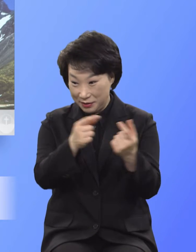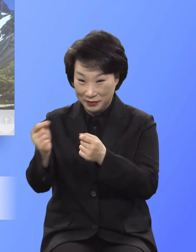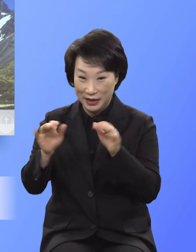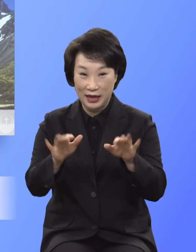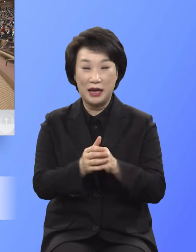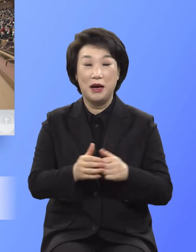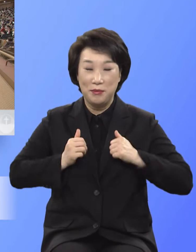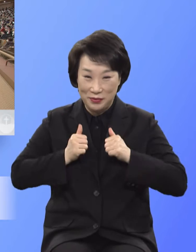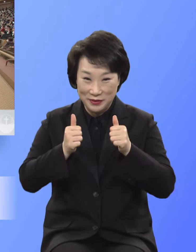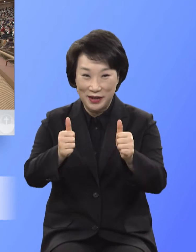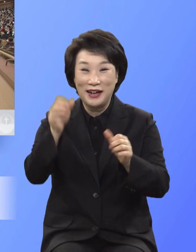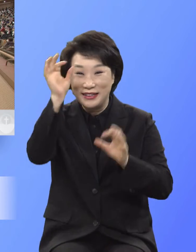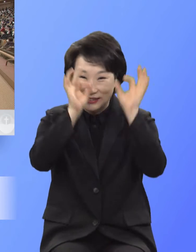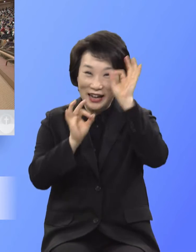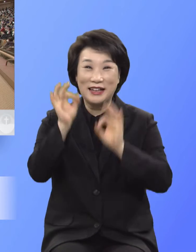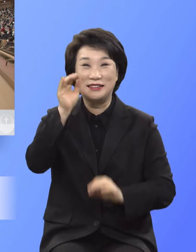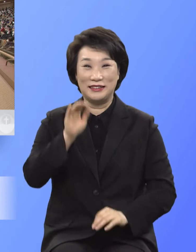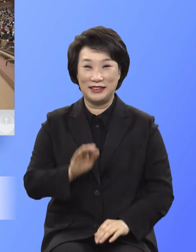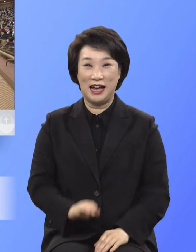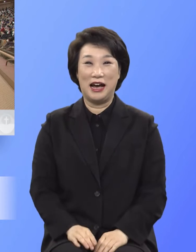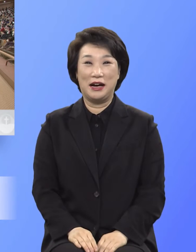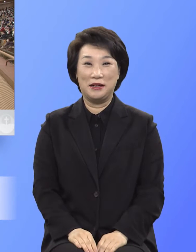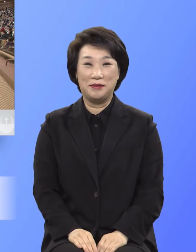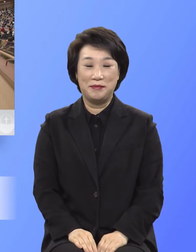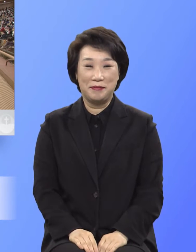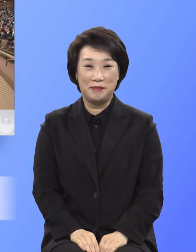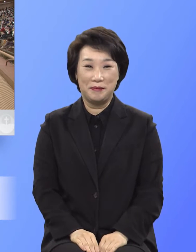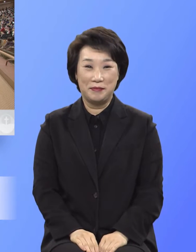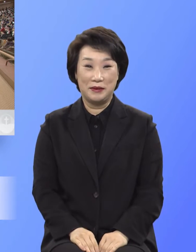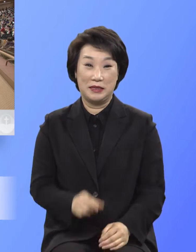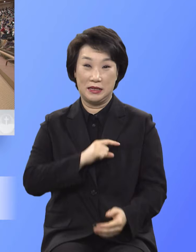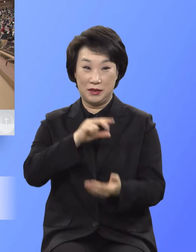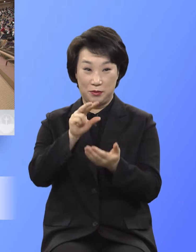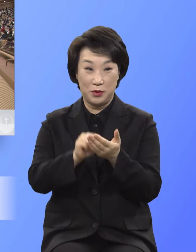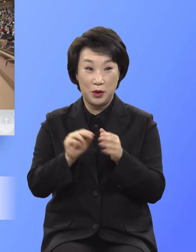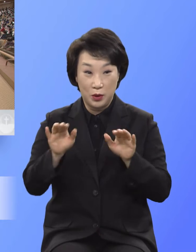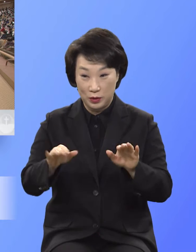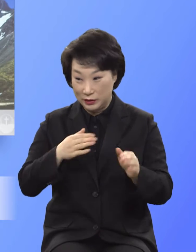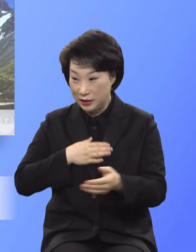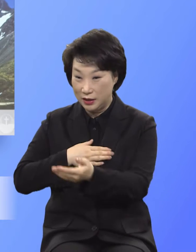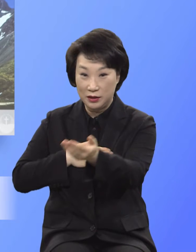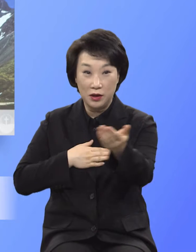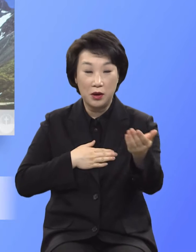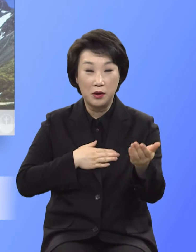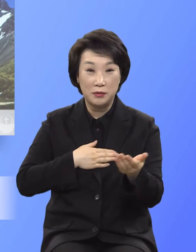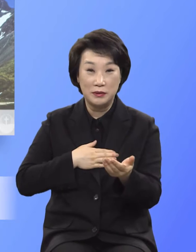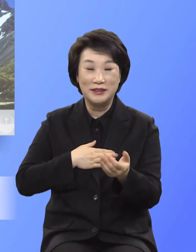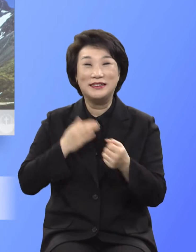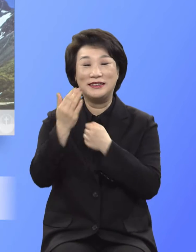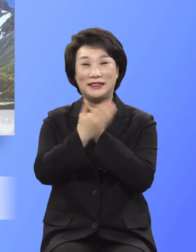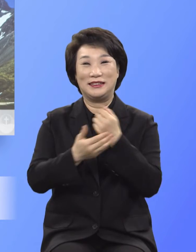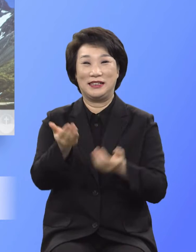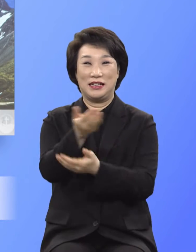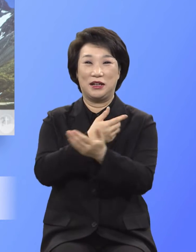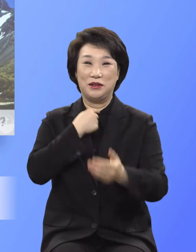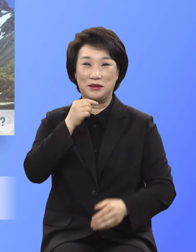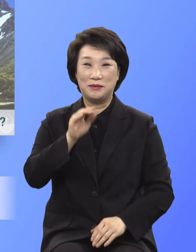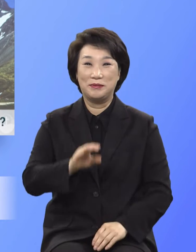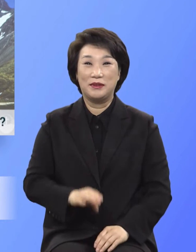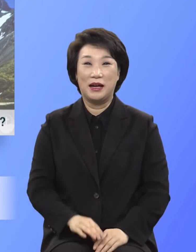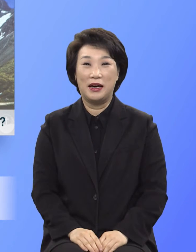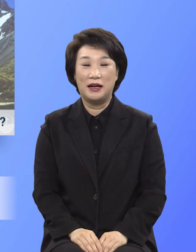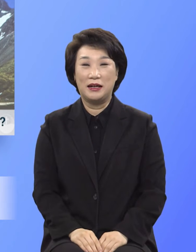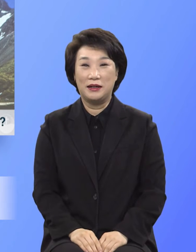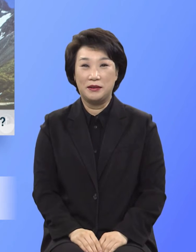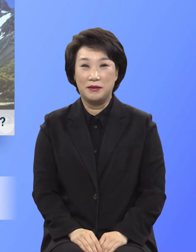시작. 부지런히 찾지 아니하겠느냐. 이와 같은 제목으로 은혜를